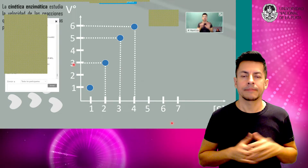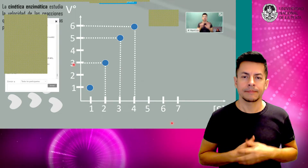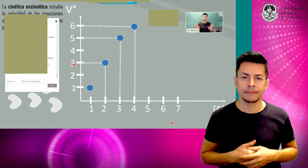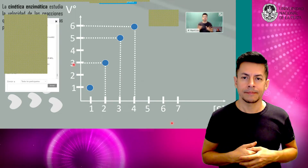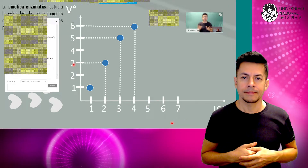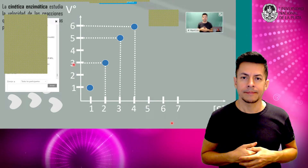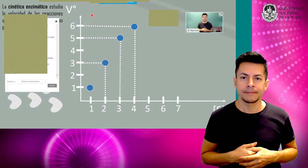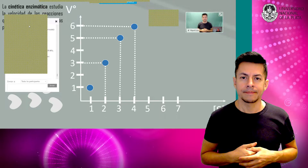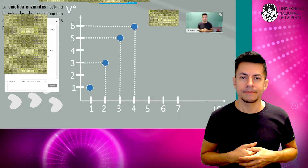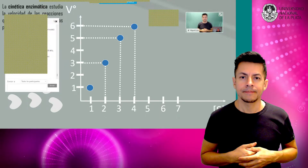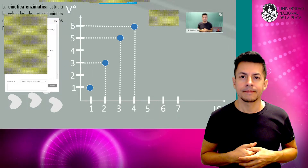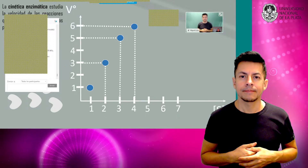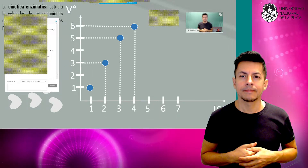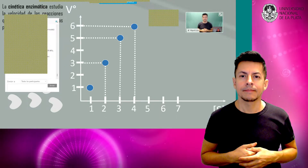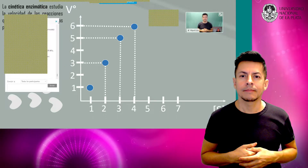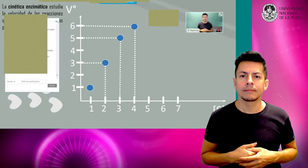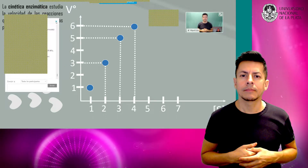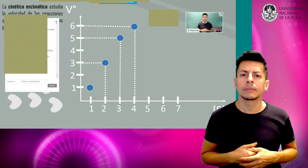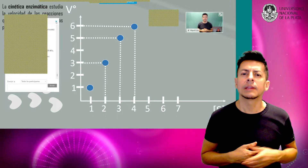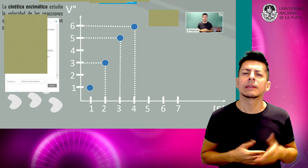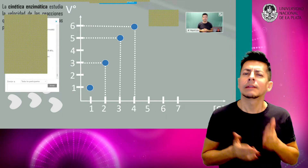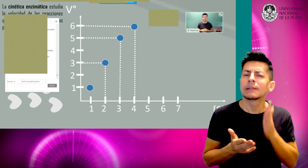Bien.